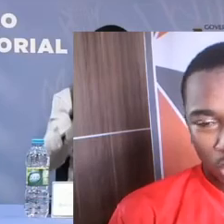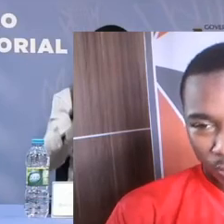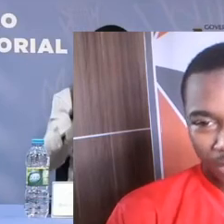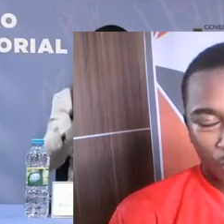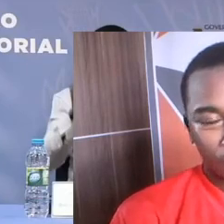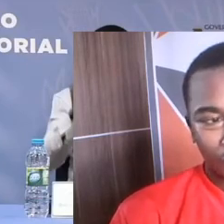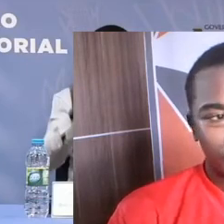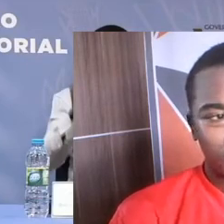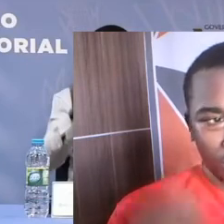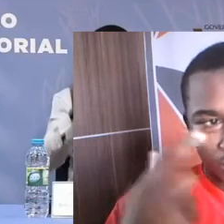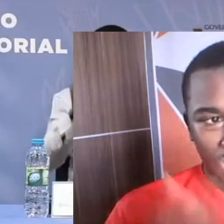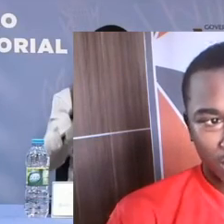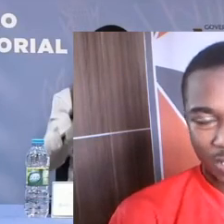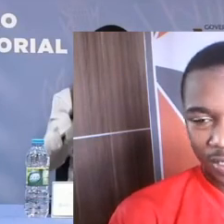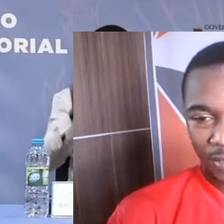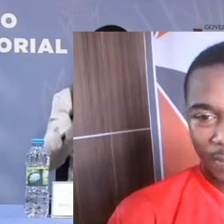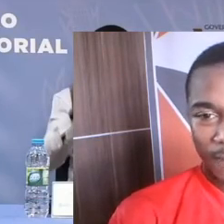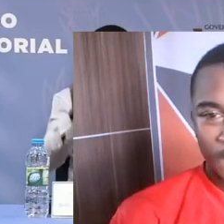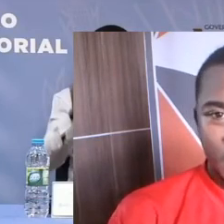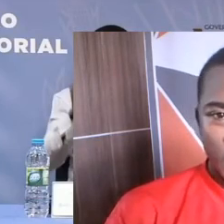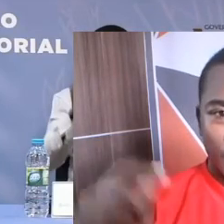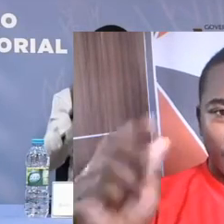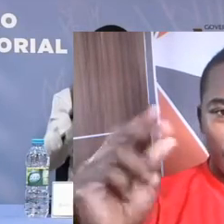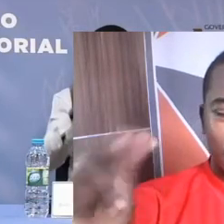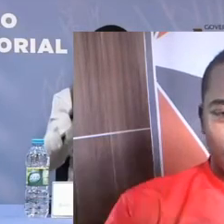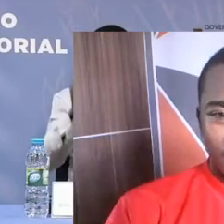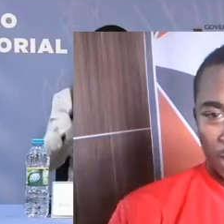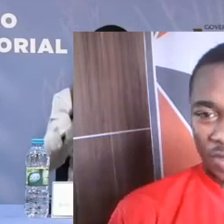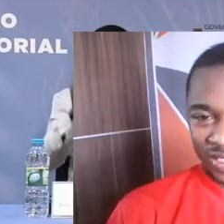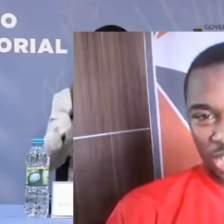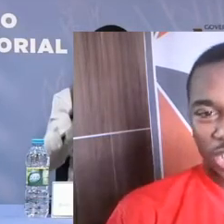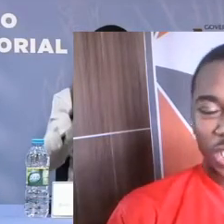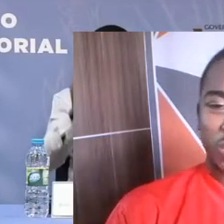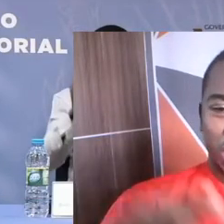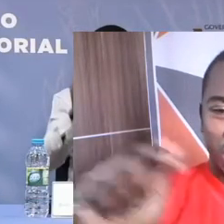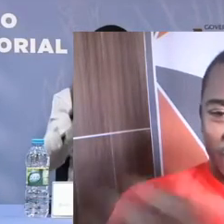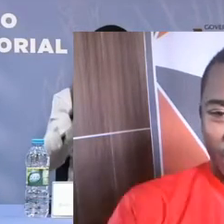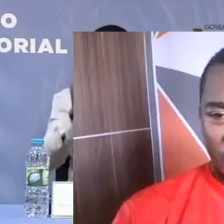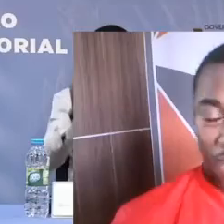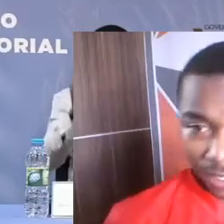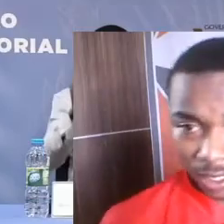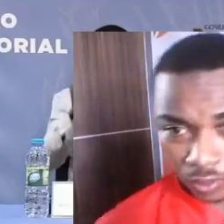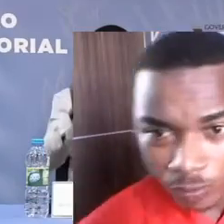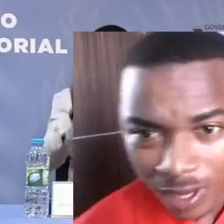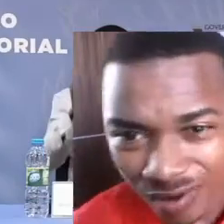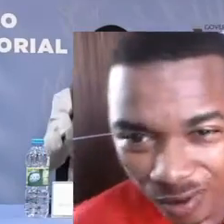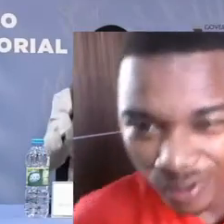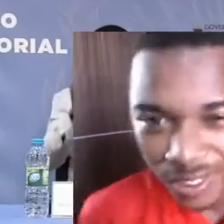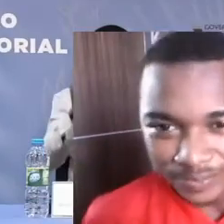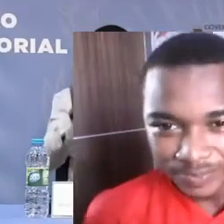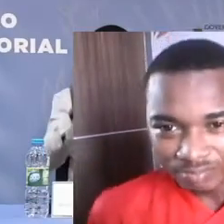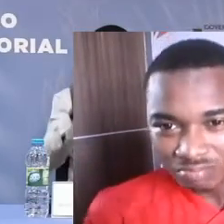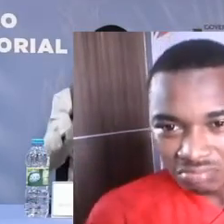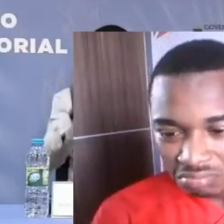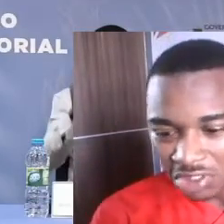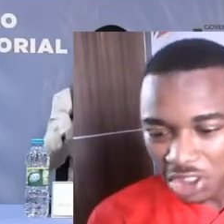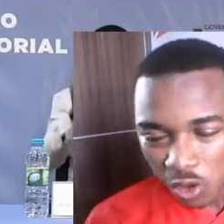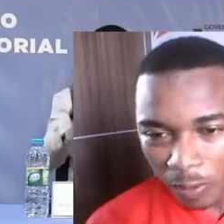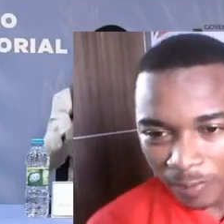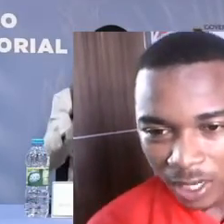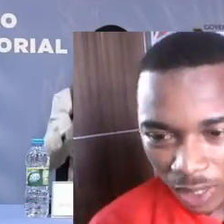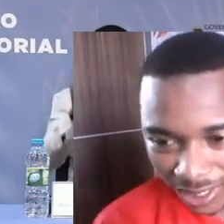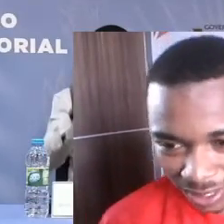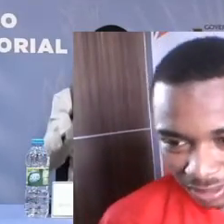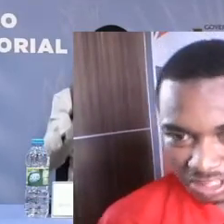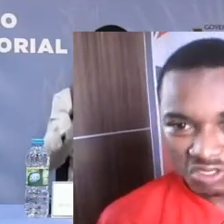Que vai nos matar o Covid se nós sair. Se ainda não és inscrito, se inscreve aí no canal Tube Angola. Me